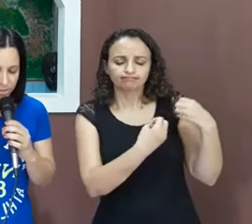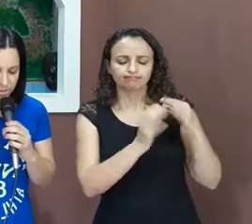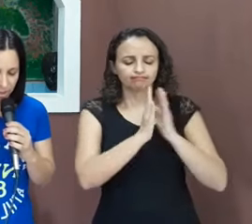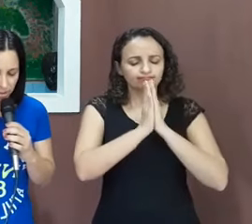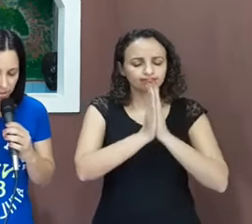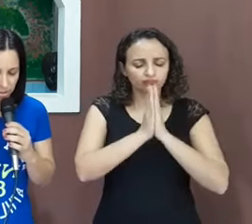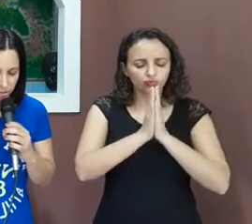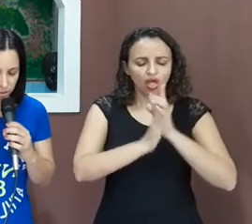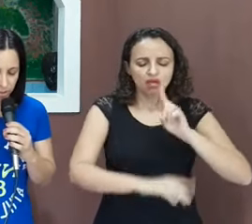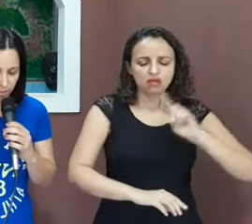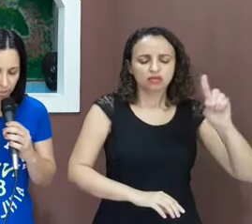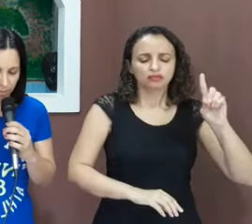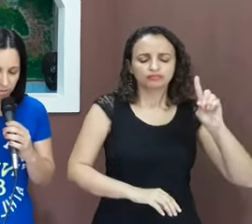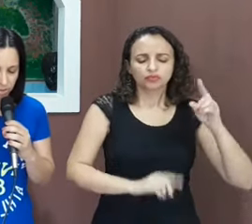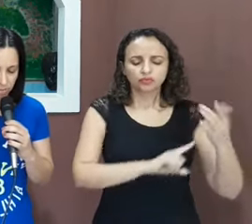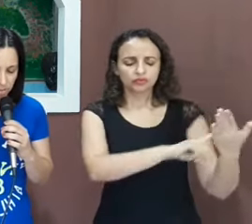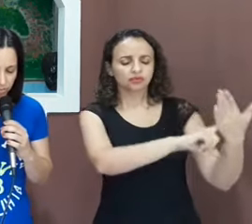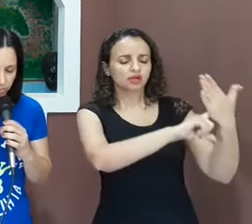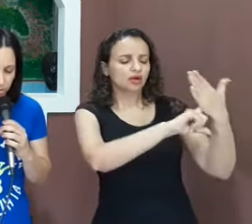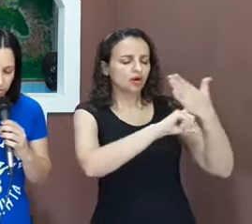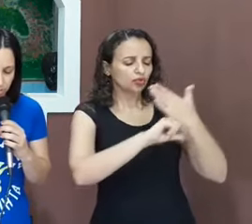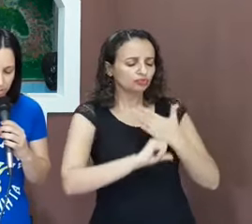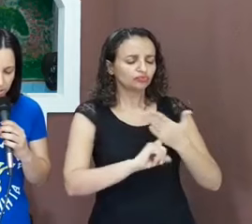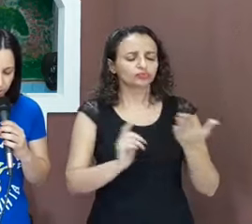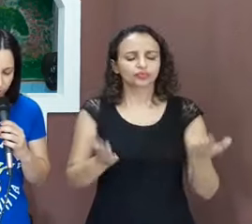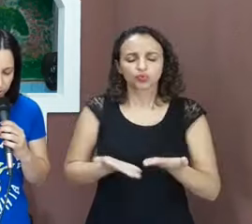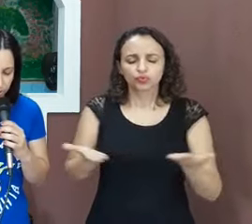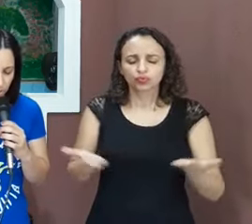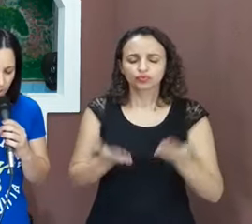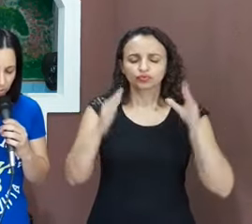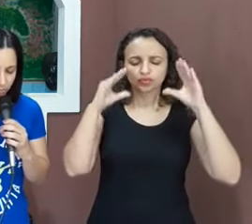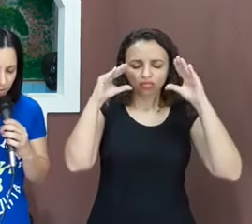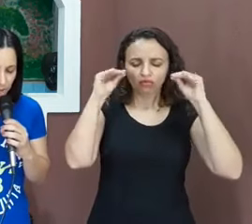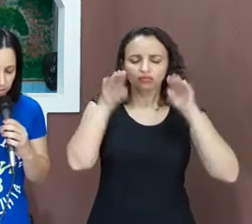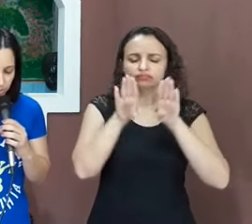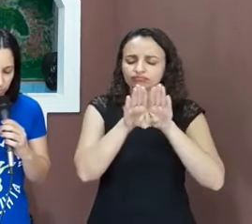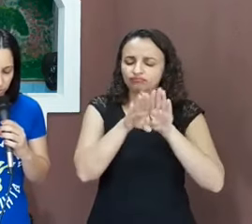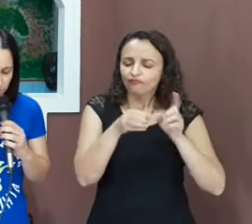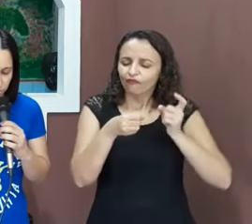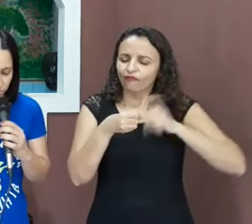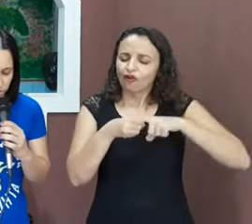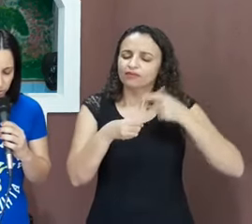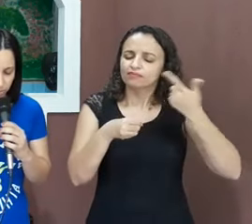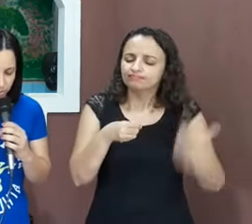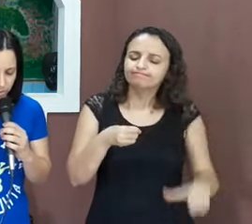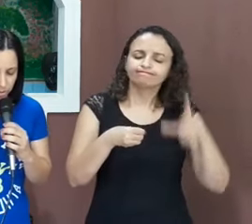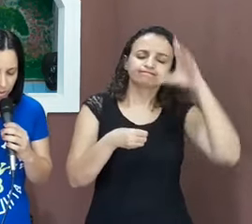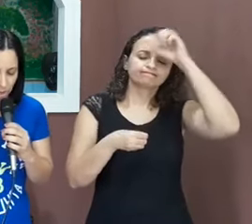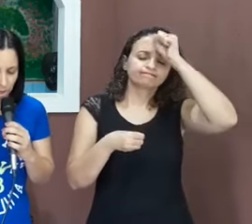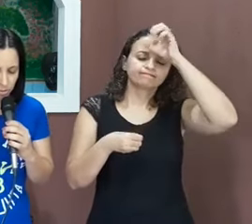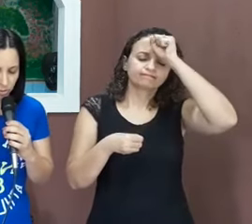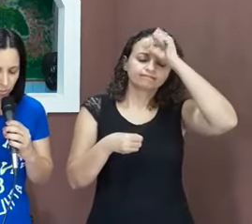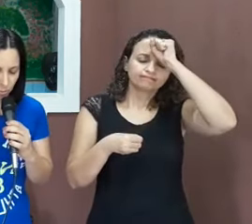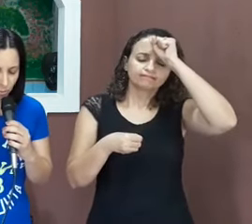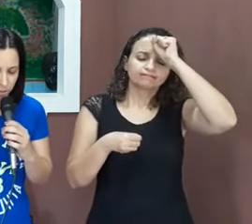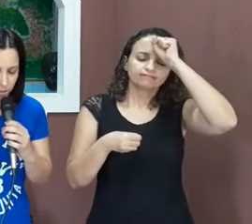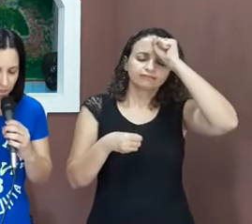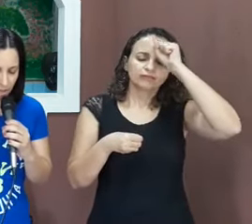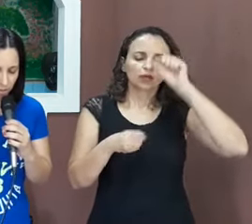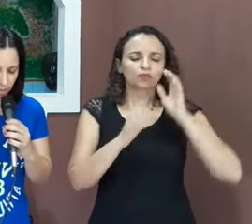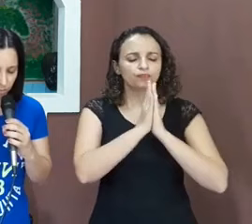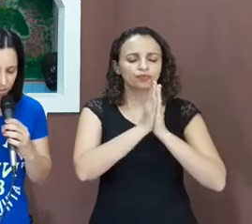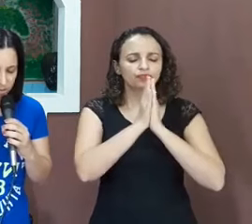nos sustenta esse dia para que possamos estar voltando mais à noite, ouvindo mais um pouquinho de Ti, meu Deus. O Senhor